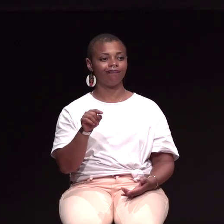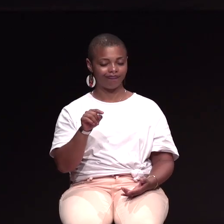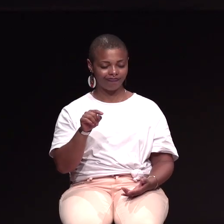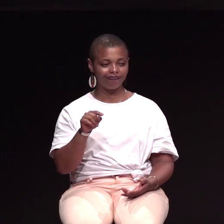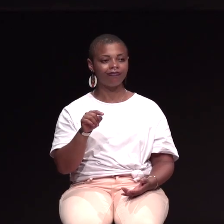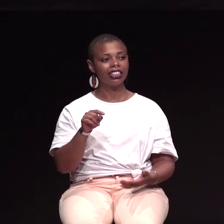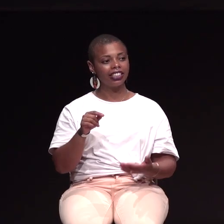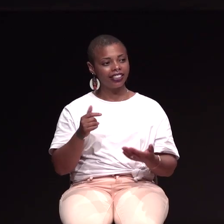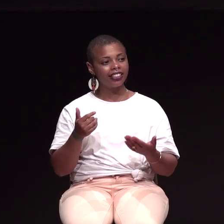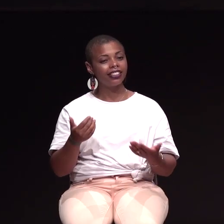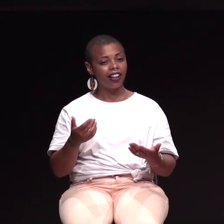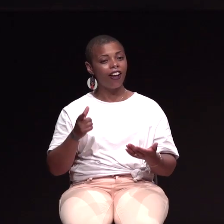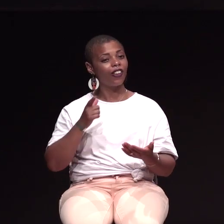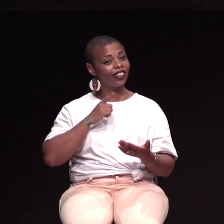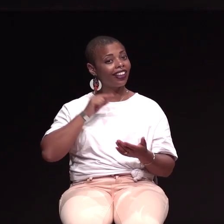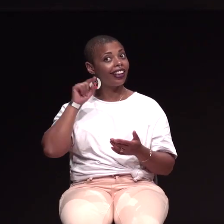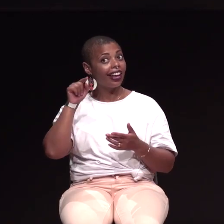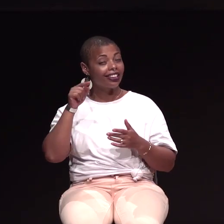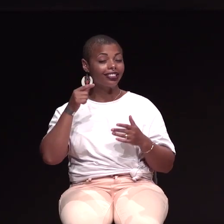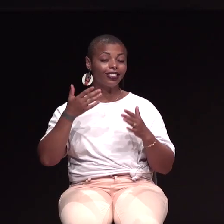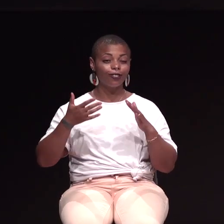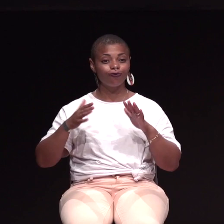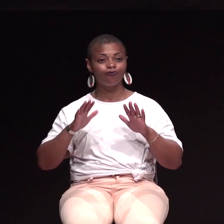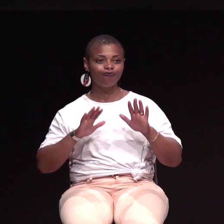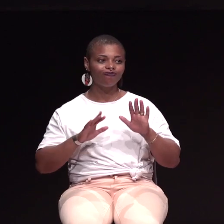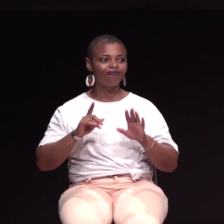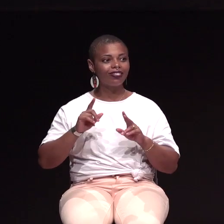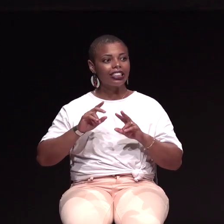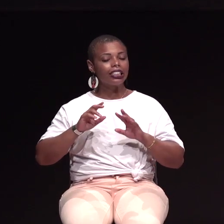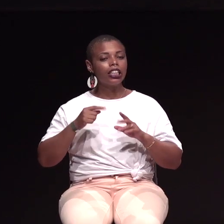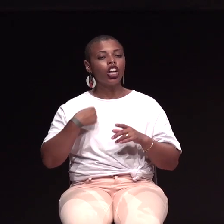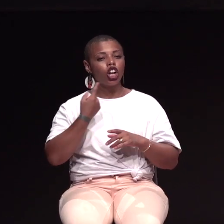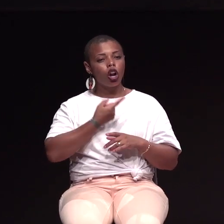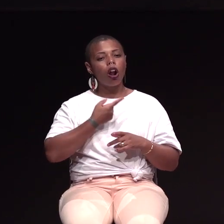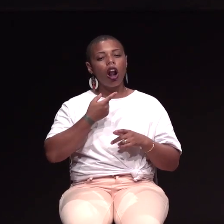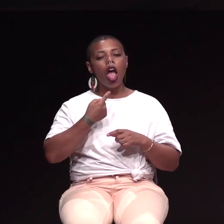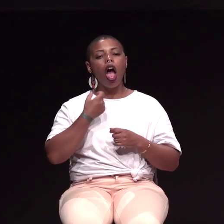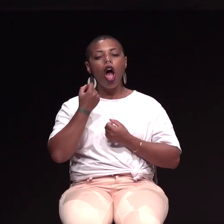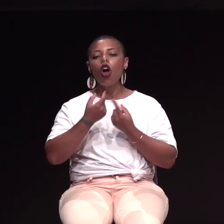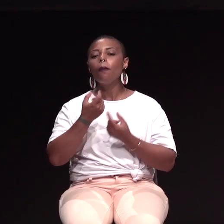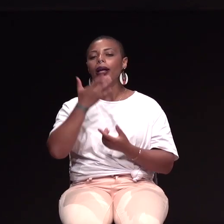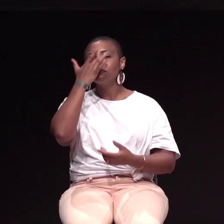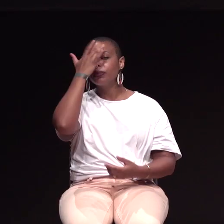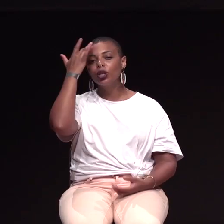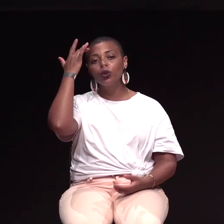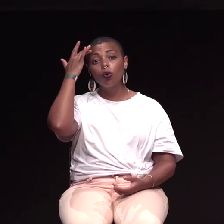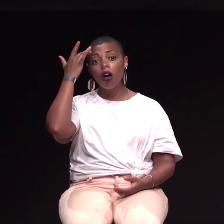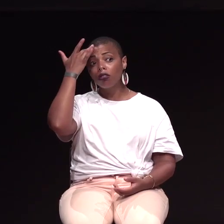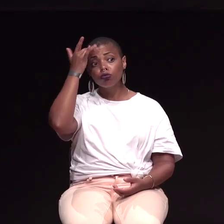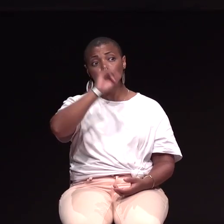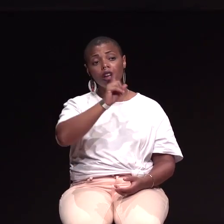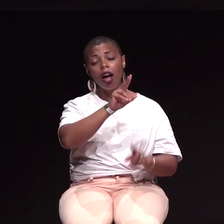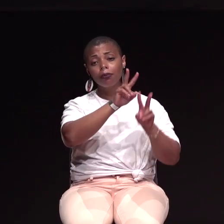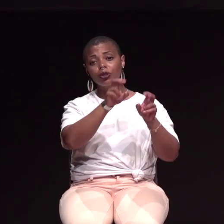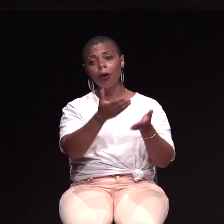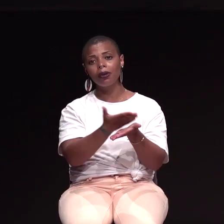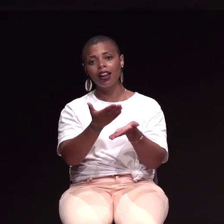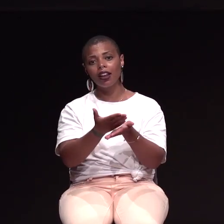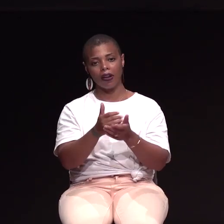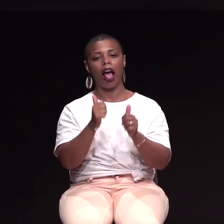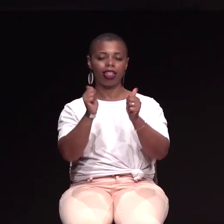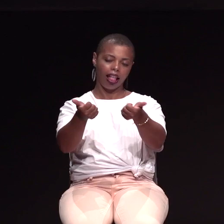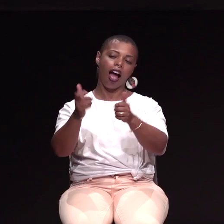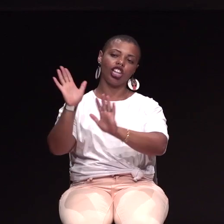tem todas essas nuances, né? Então, às vezes as pessoas nem chegam a saber desses livros, né? Então, ok, é